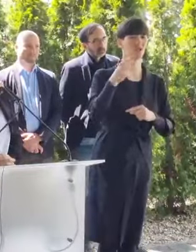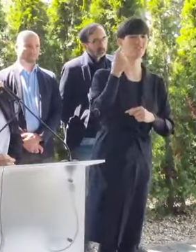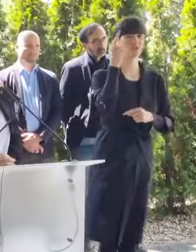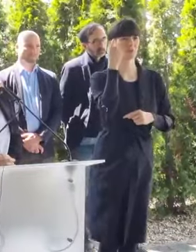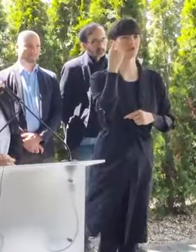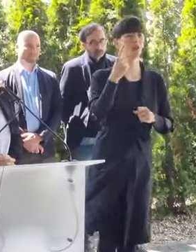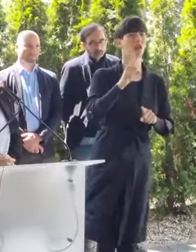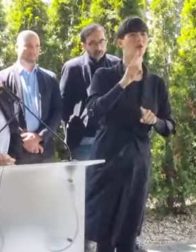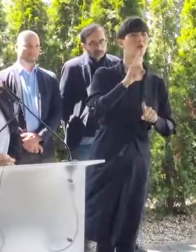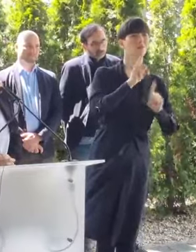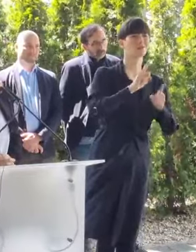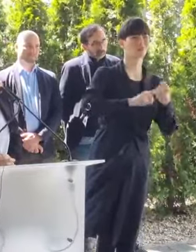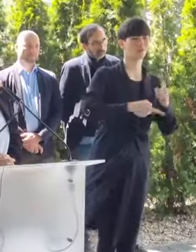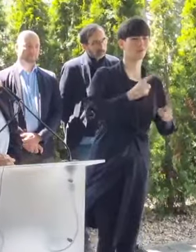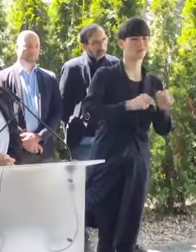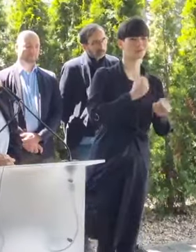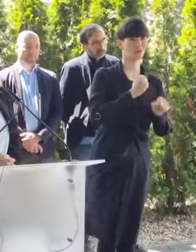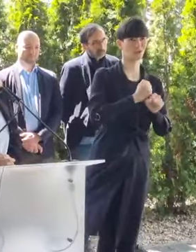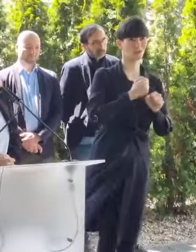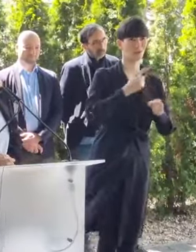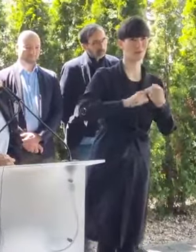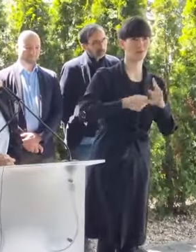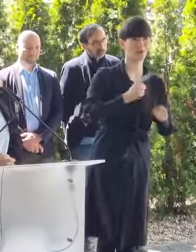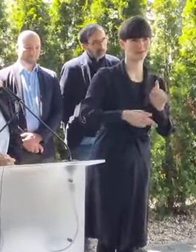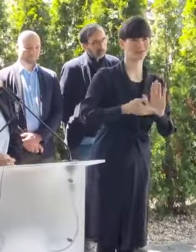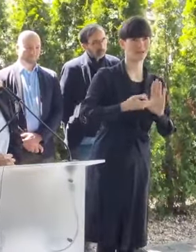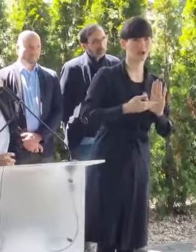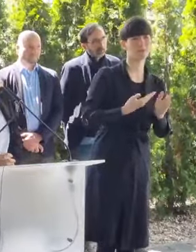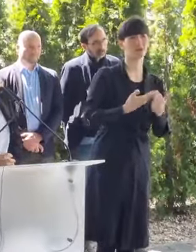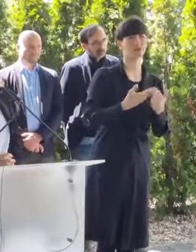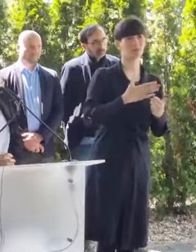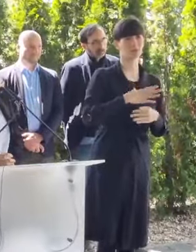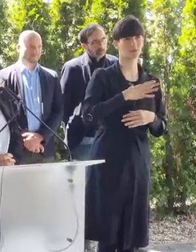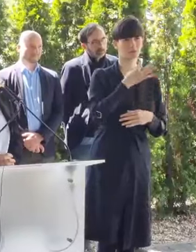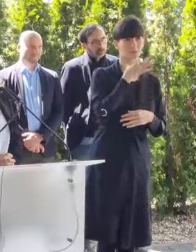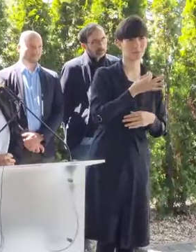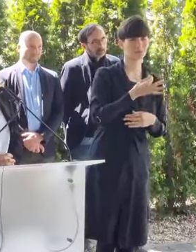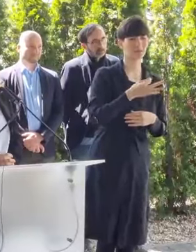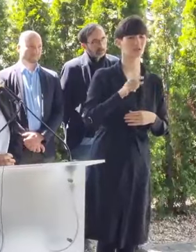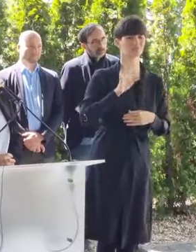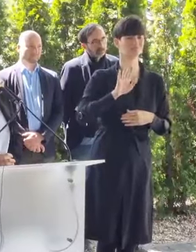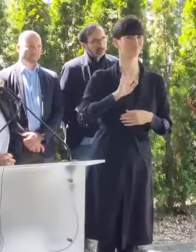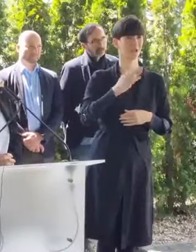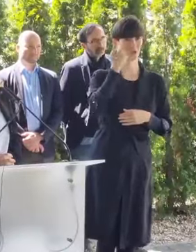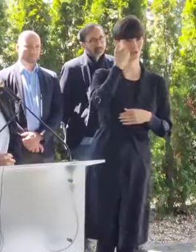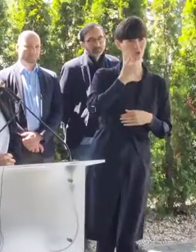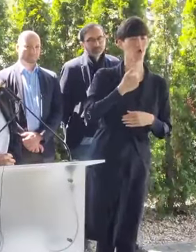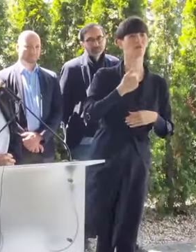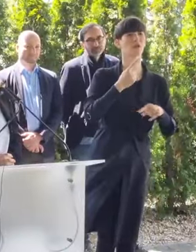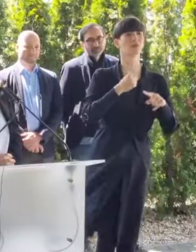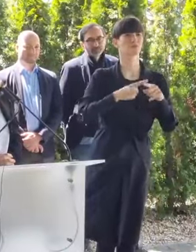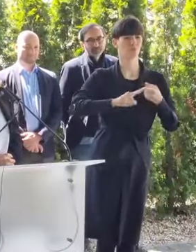politickú kampaň. Tak ako vy sa viete ľudsky a aj politicky vrátiť do svojej vlasti?